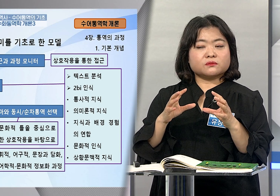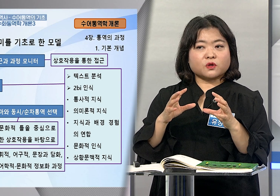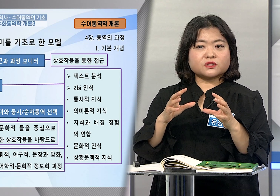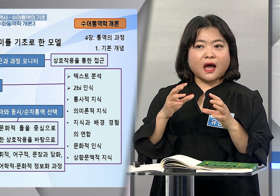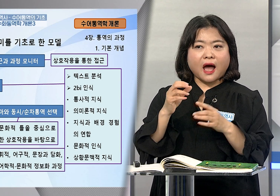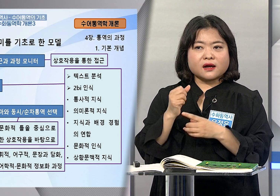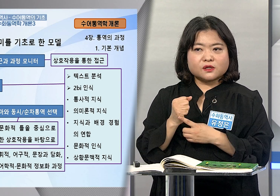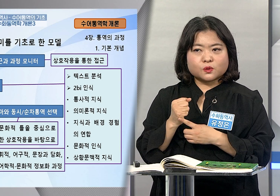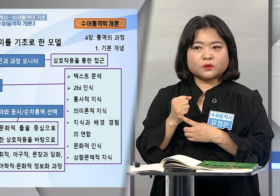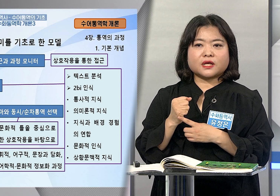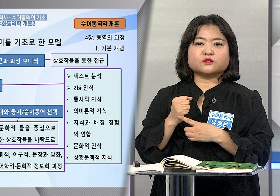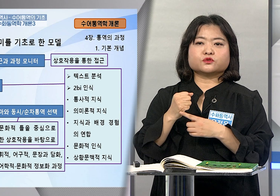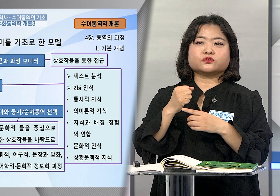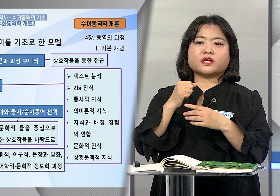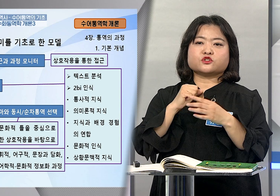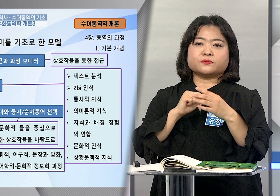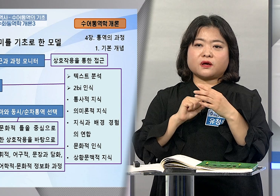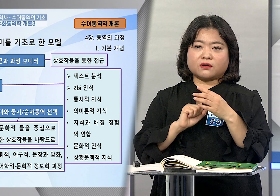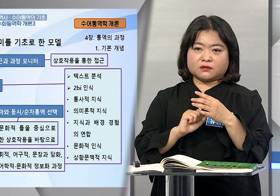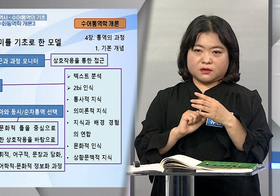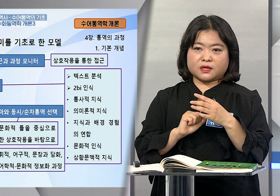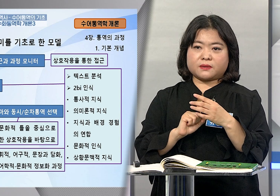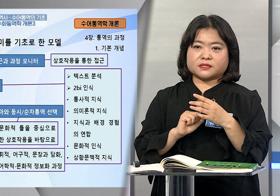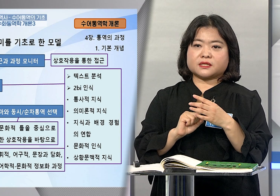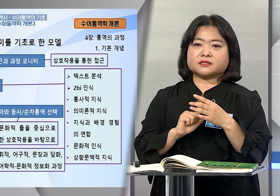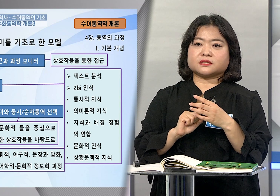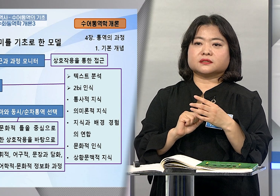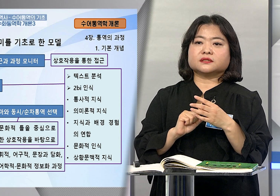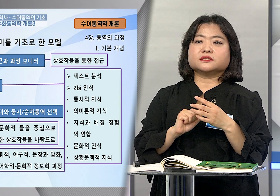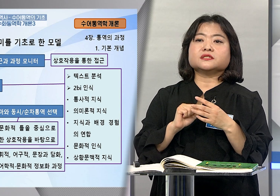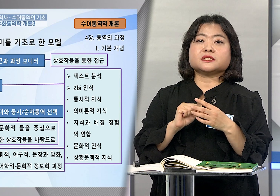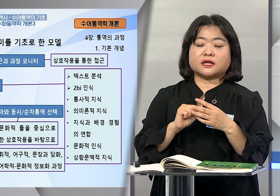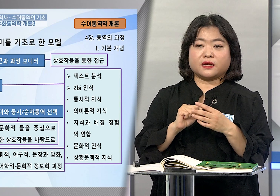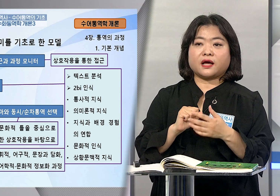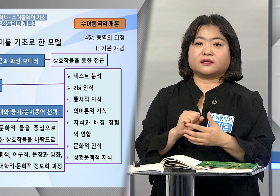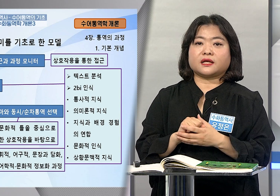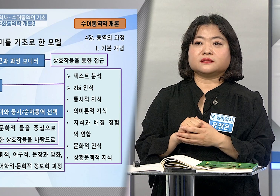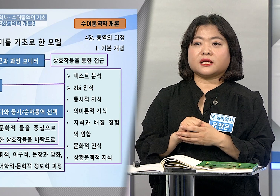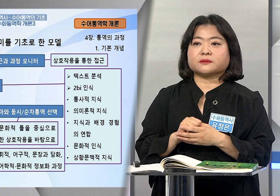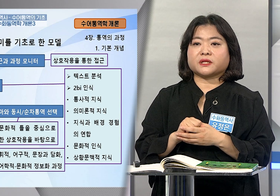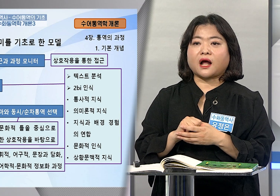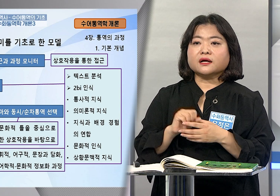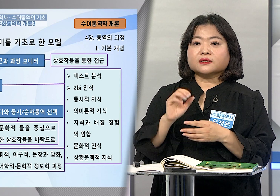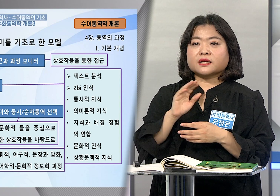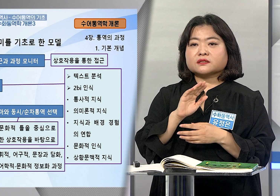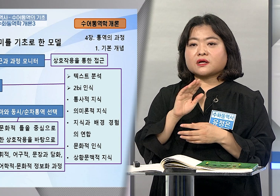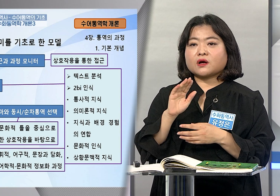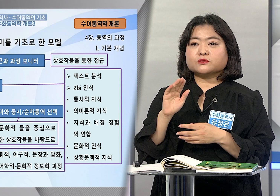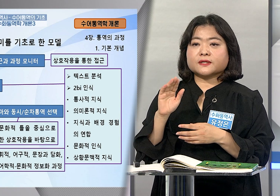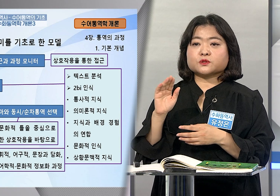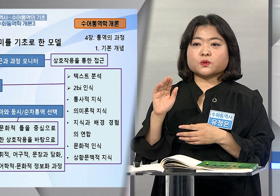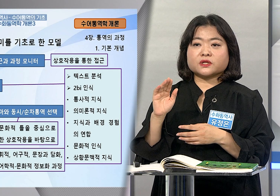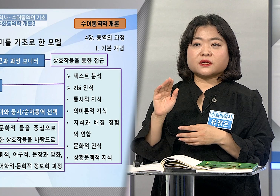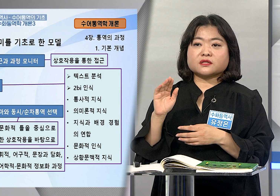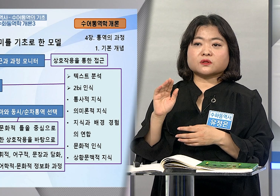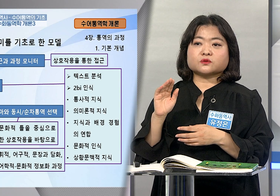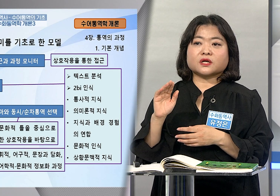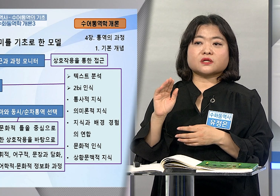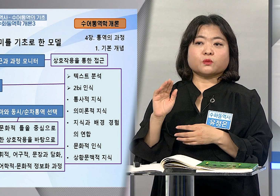먼저 알고 난 후에 출발 언어의 메시지를 이해를 해야 한다는 얘기입니다. 그래서 상황 문맥적 요인에 대한 접근 과정의